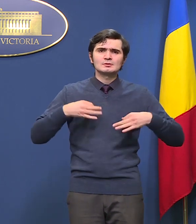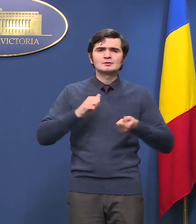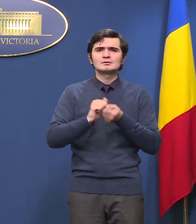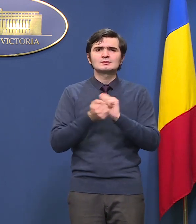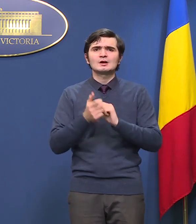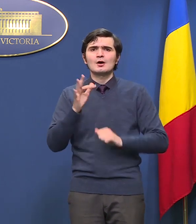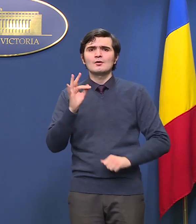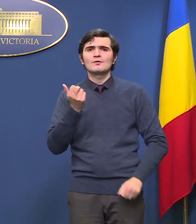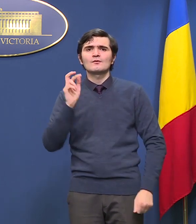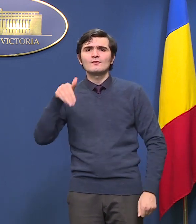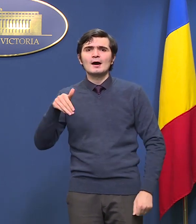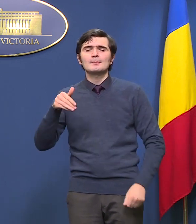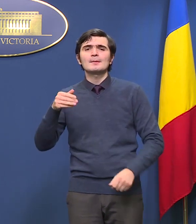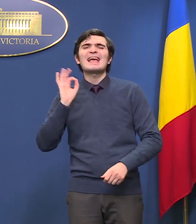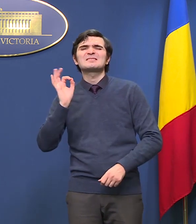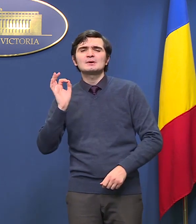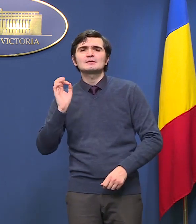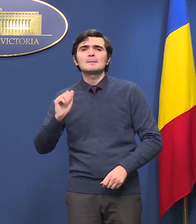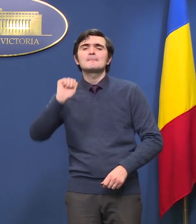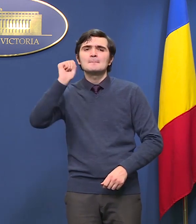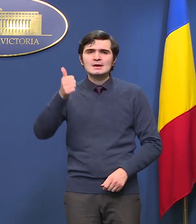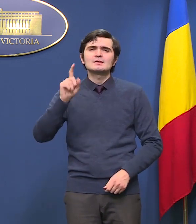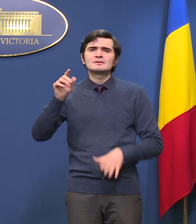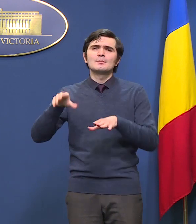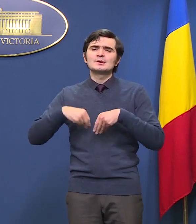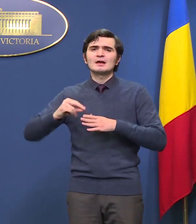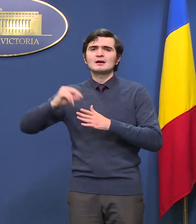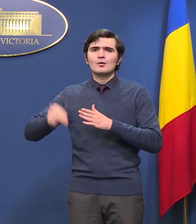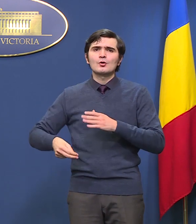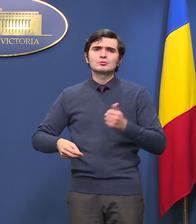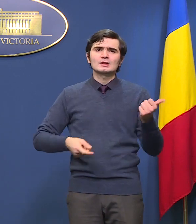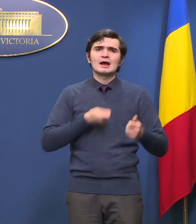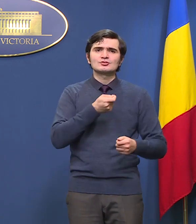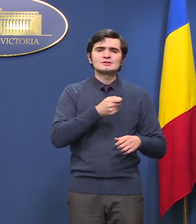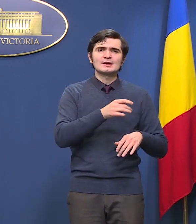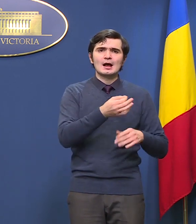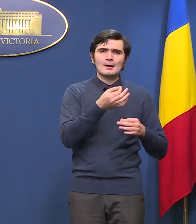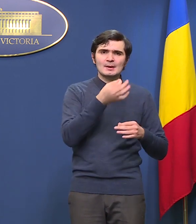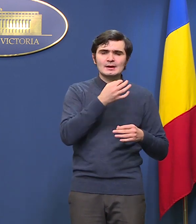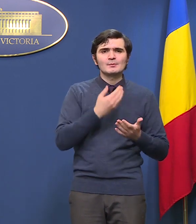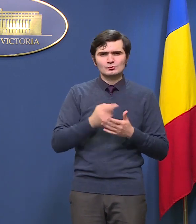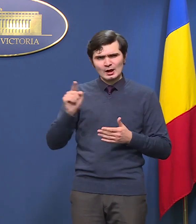PharmExpert să primească în cursul zilei de mâine acordul de la Agenția Medicamentului pentru a produce